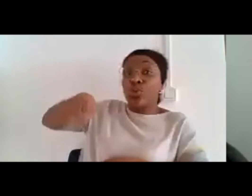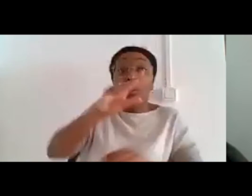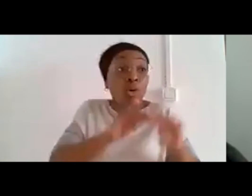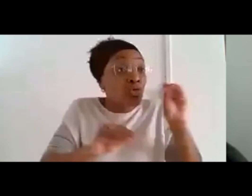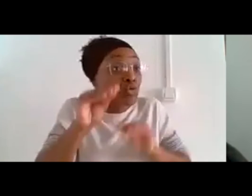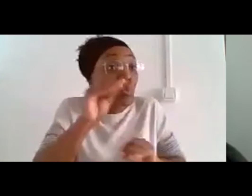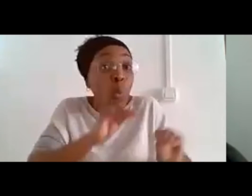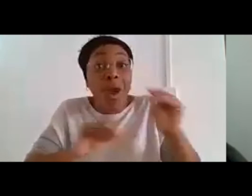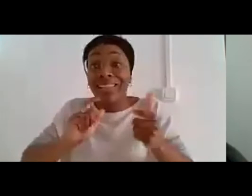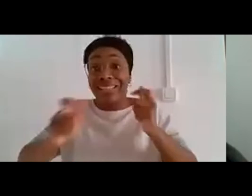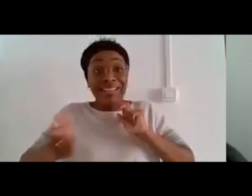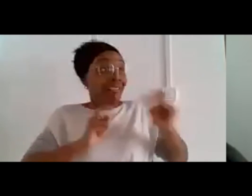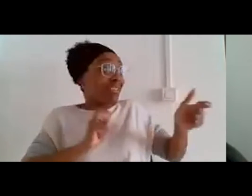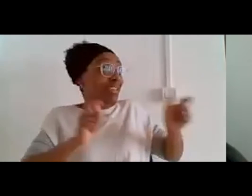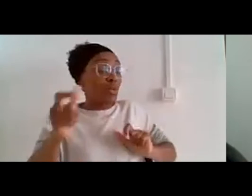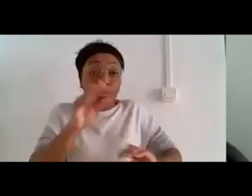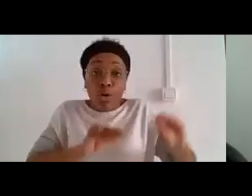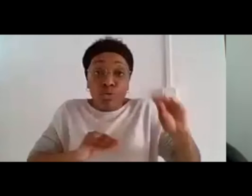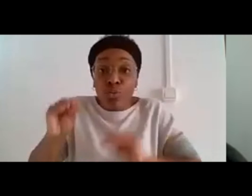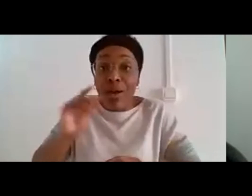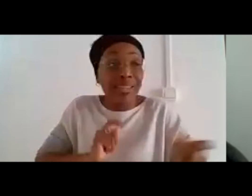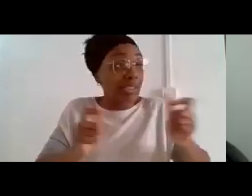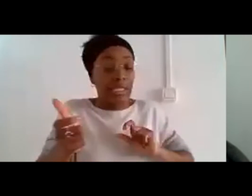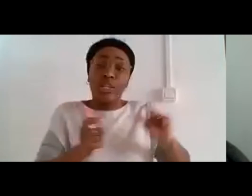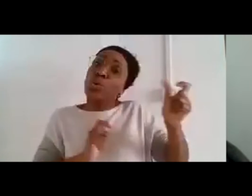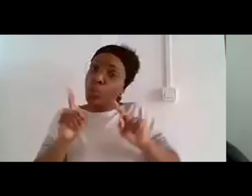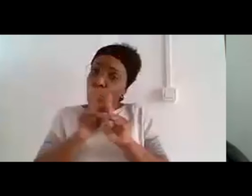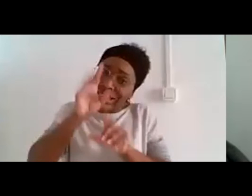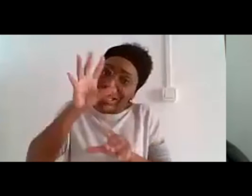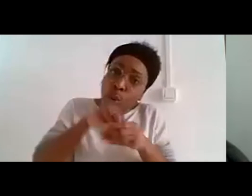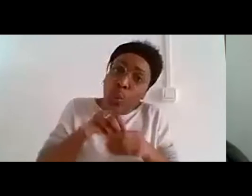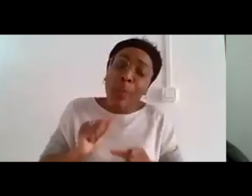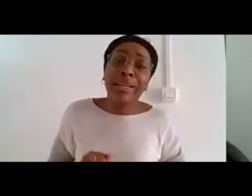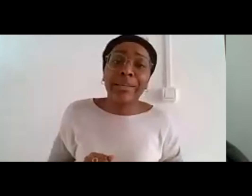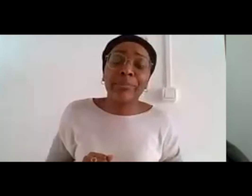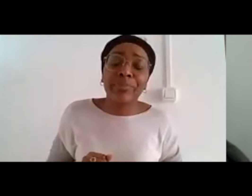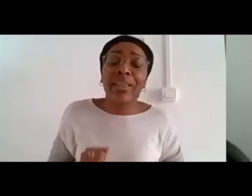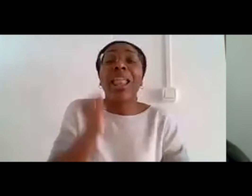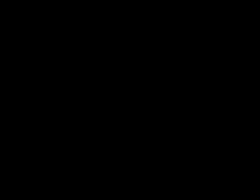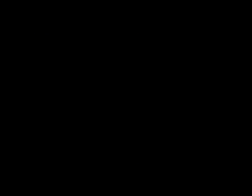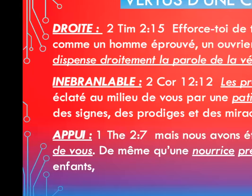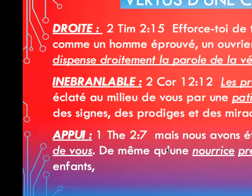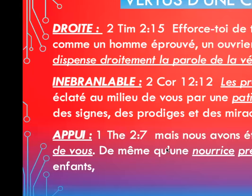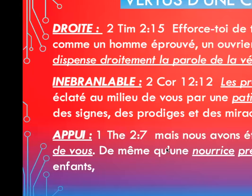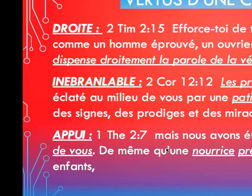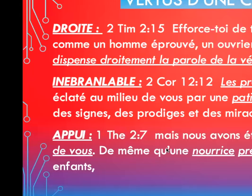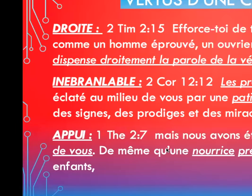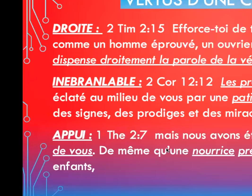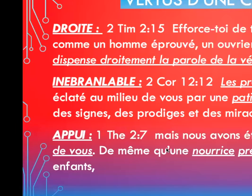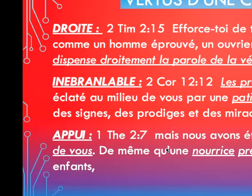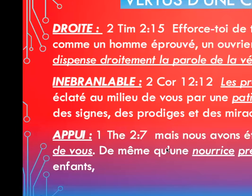Donc une colonne a des vertus et, euh, et elle a trois vertus principales. Donc je remets à